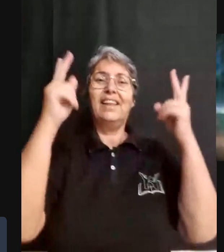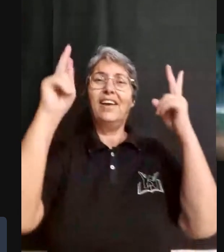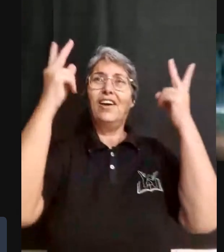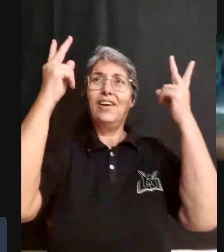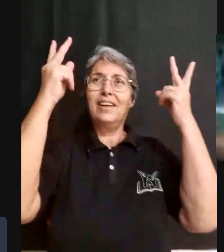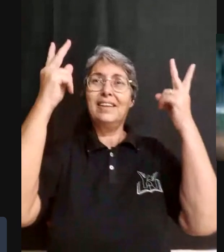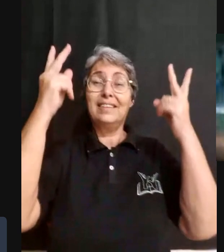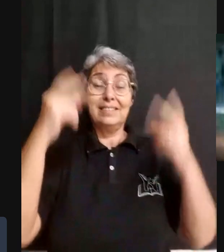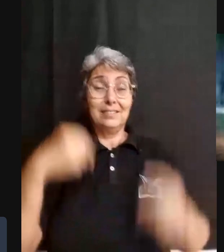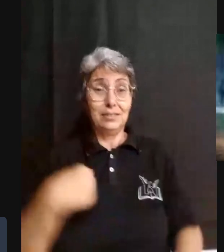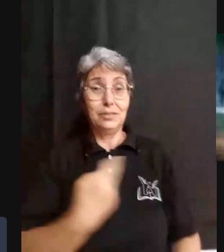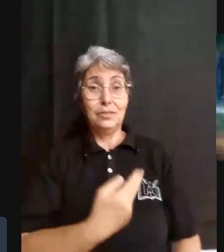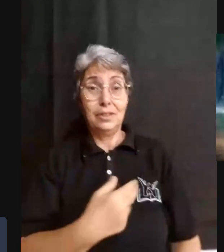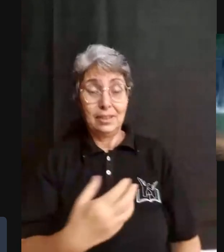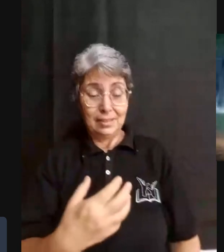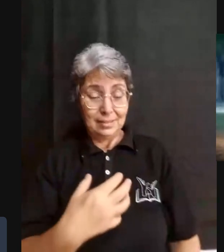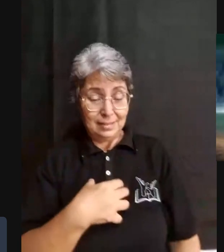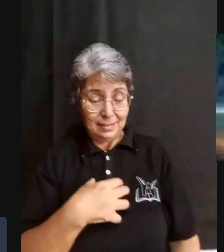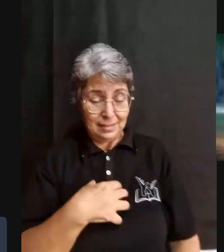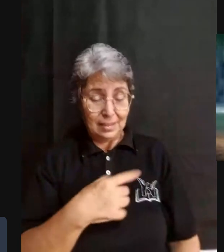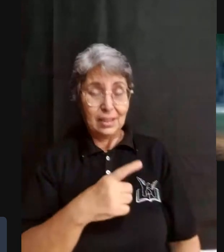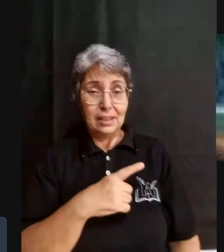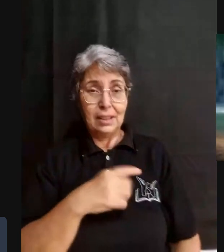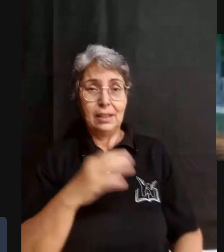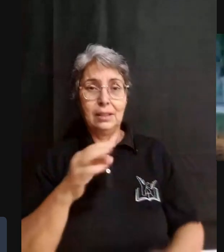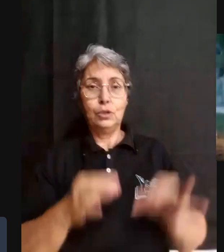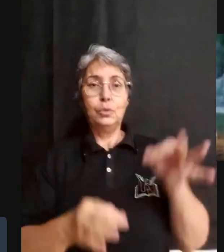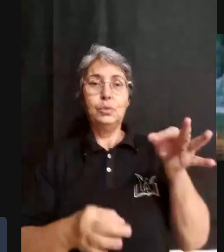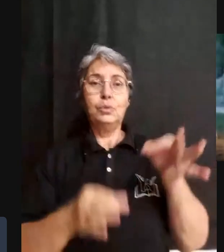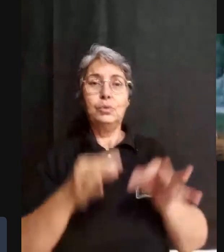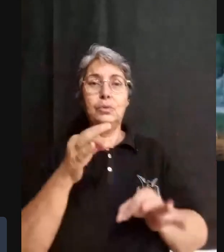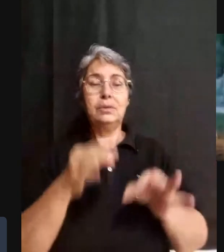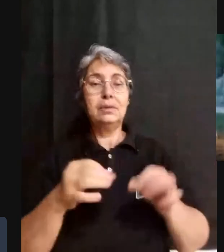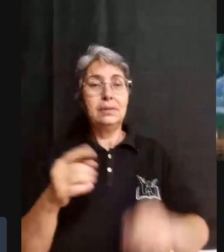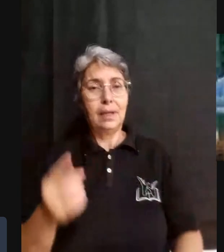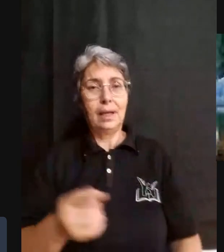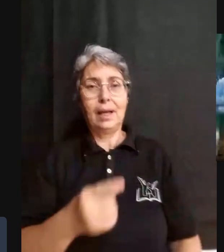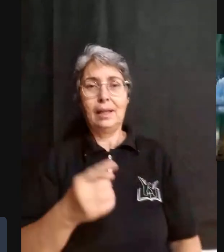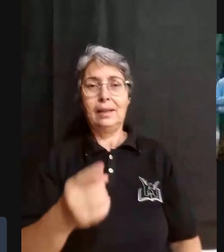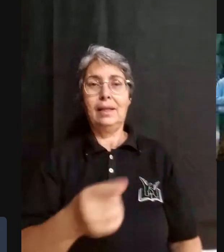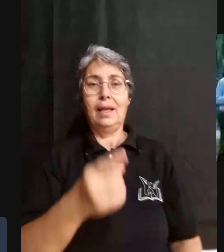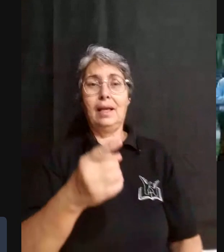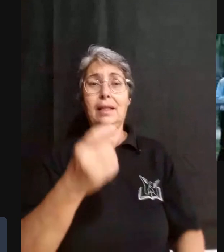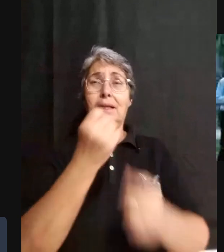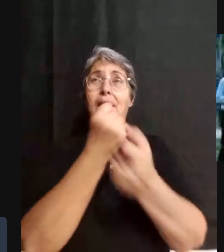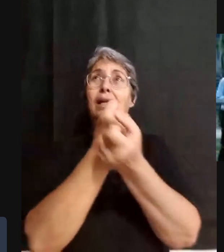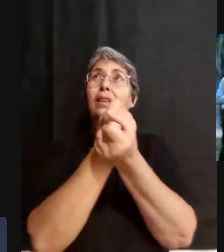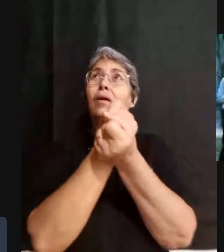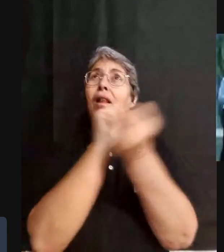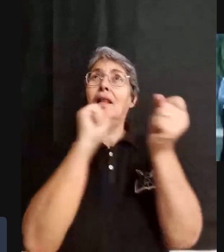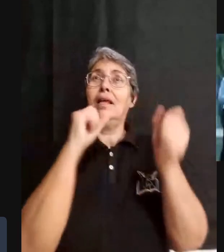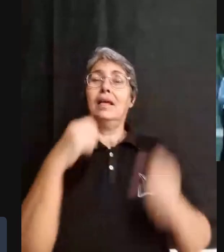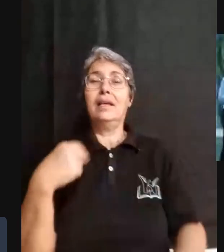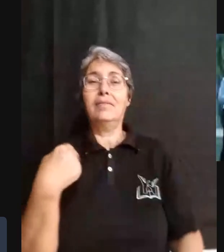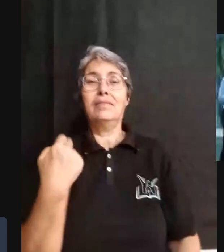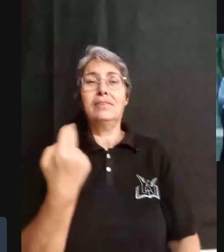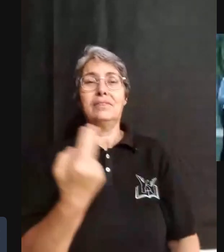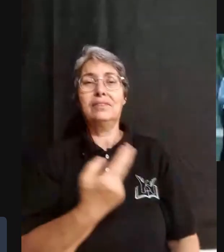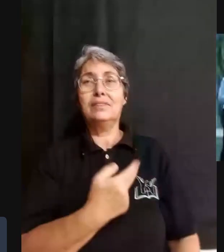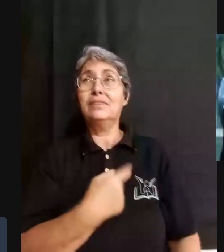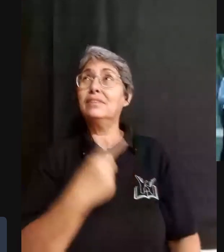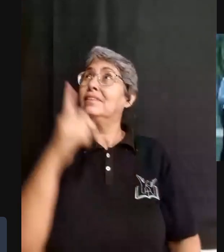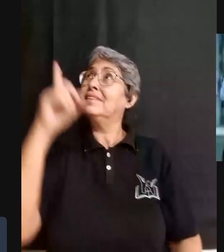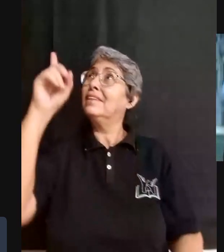eterna que nos livra e nos concede seu